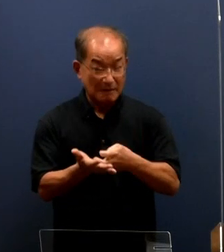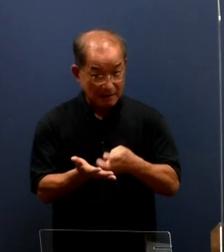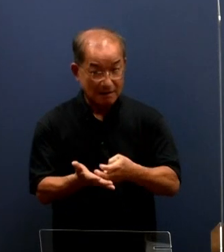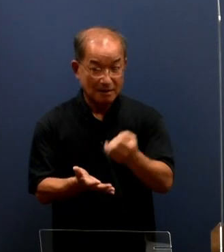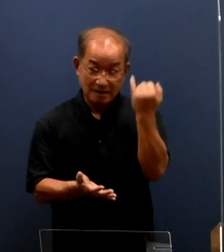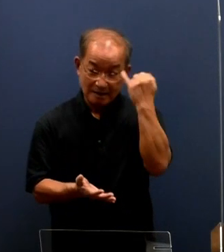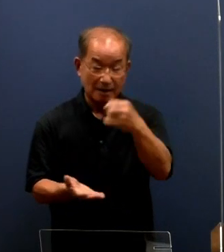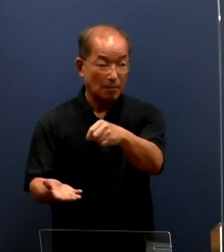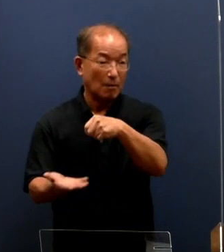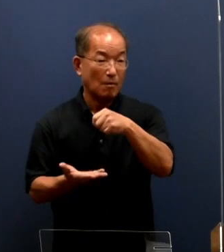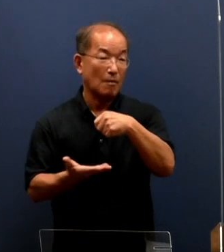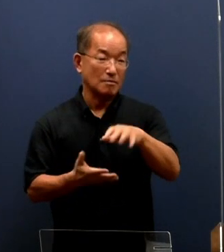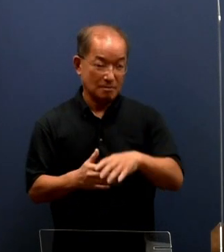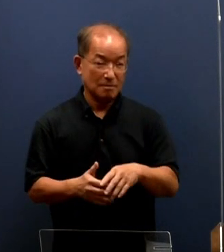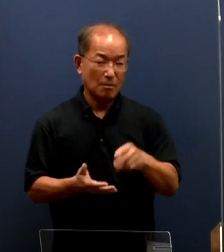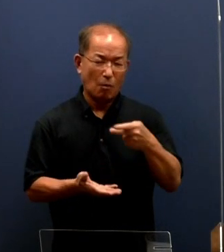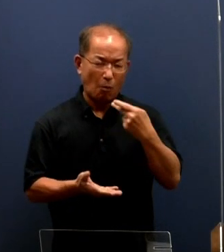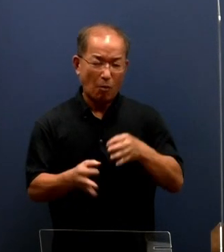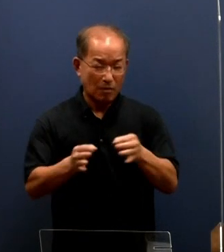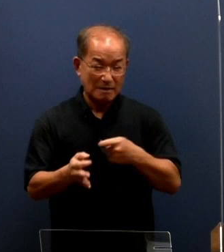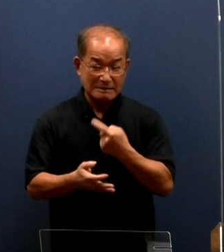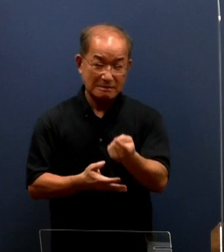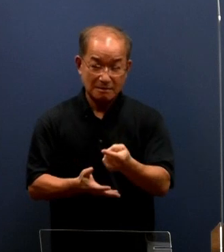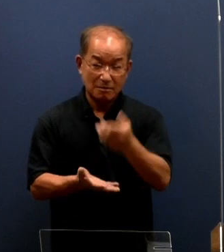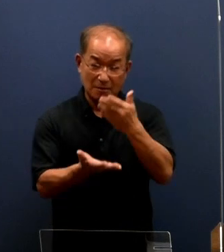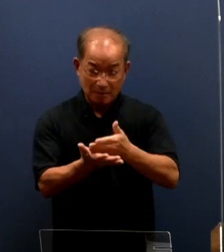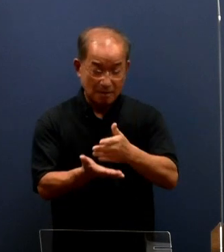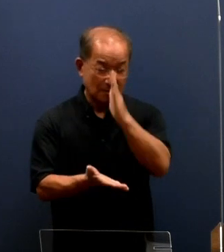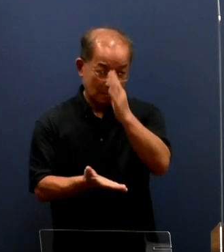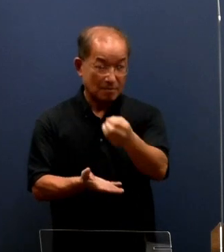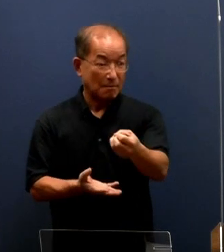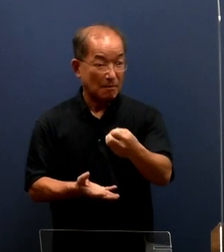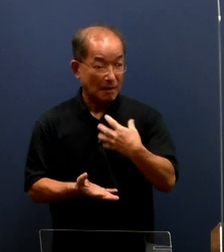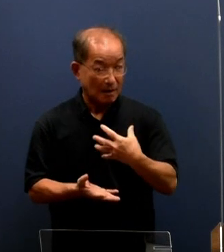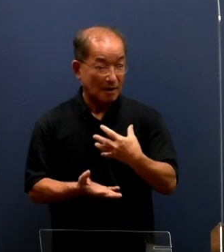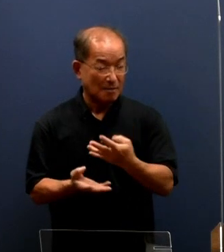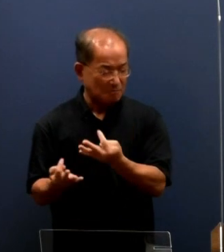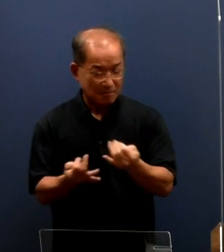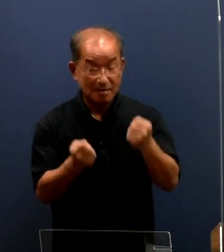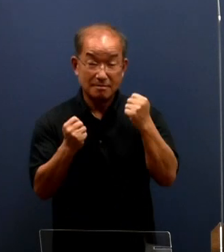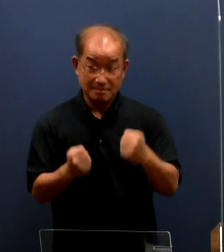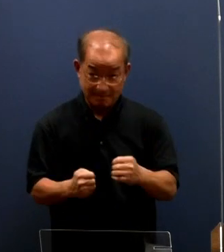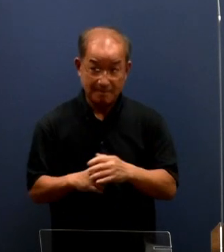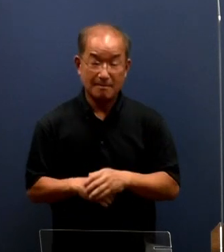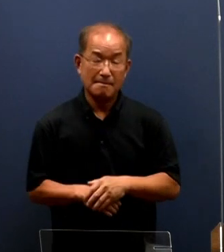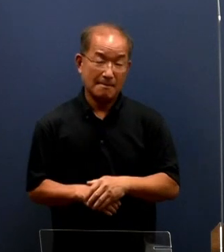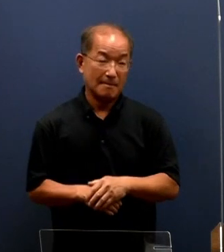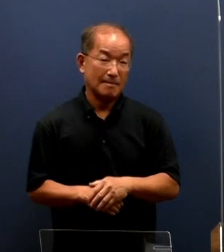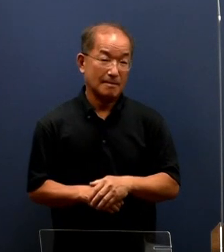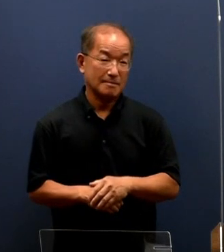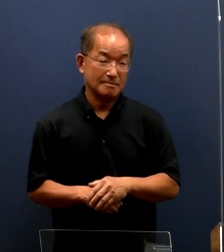飲食利用なんか避けてくれというふうに県知事として呼びかけるべきじゃないかという方だってたくさんおられますよ。